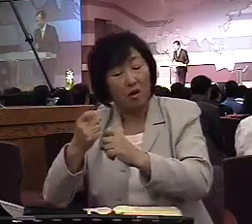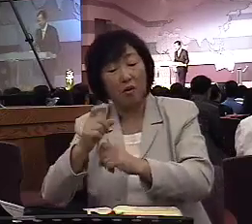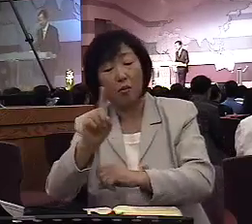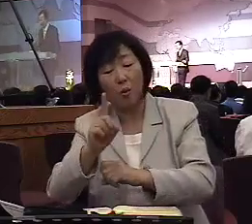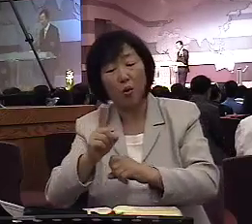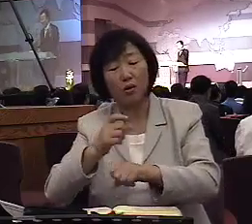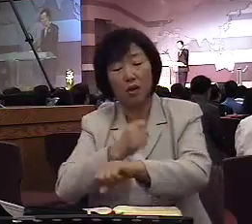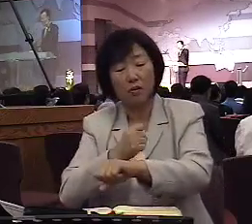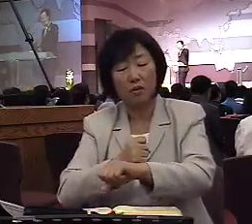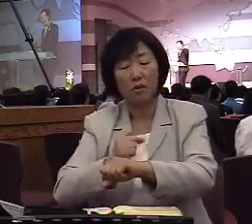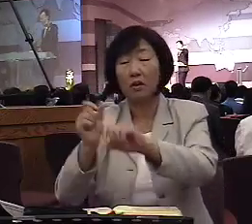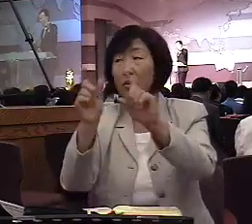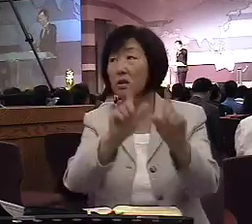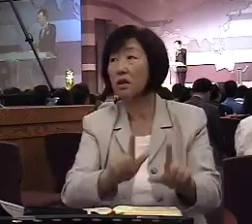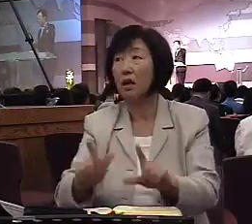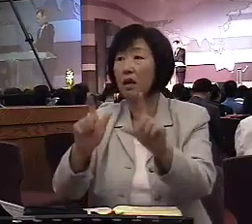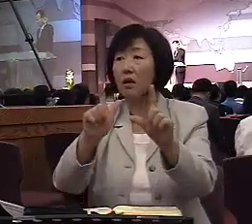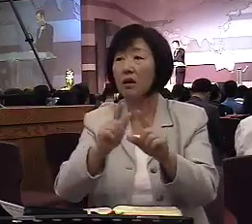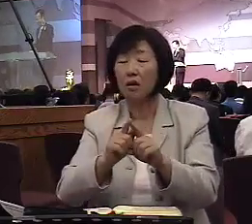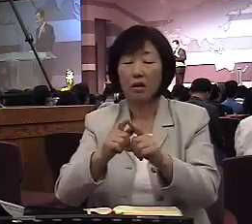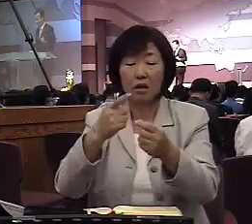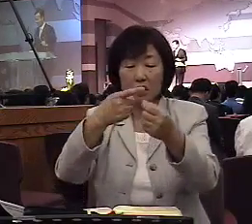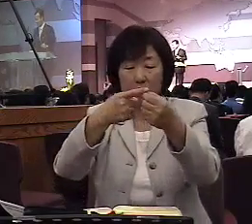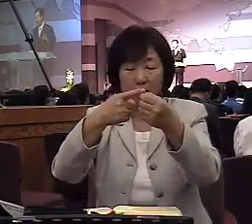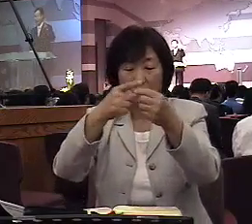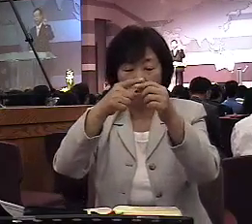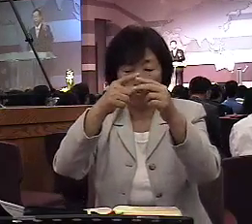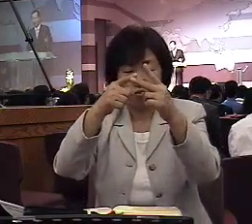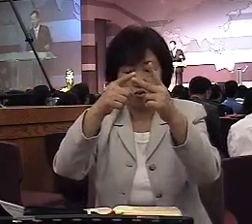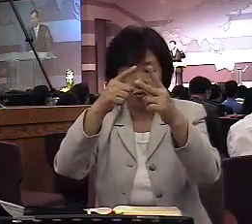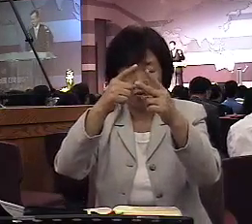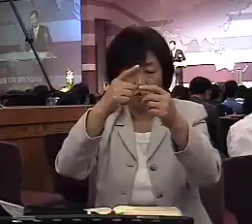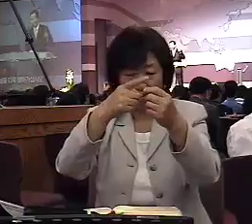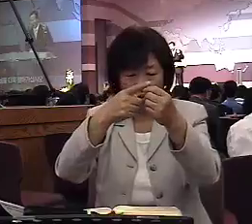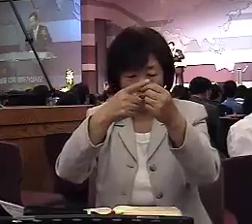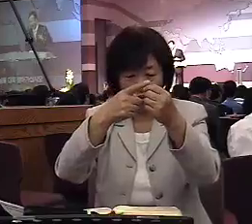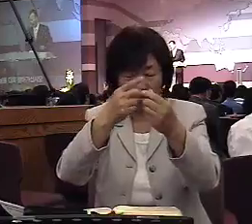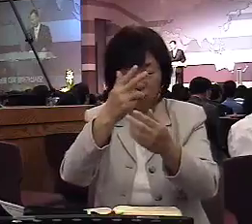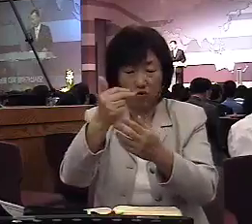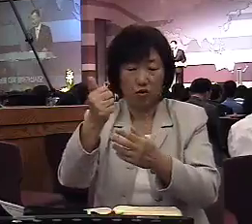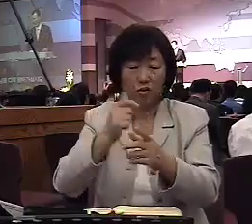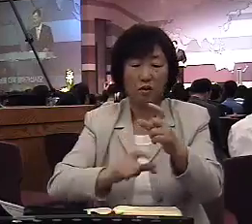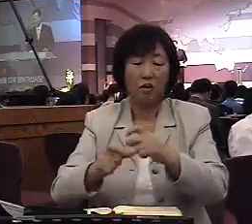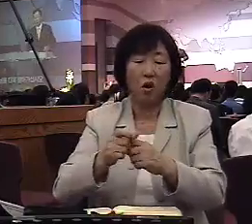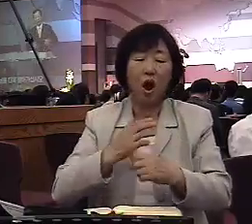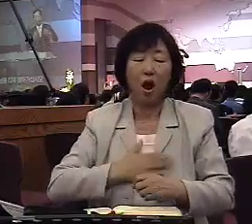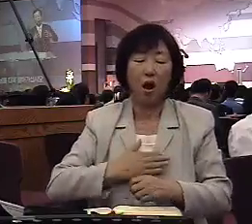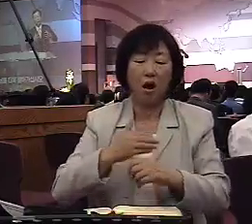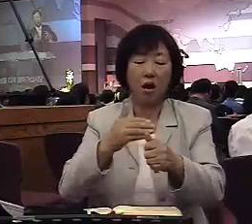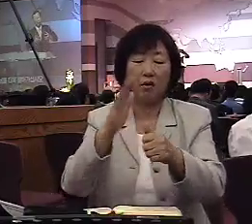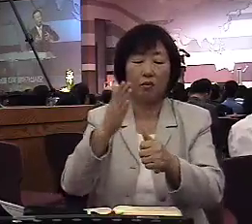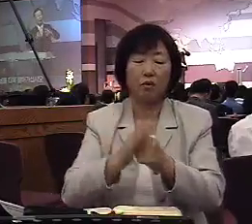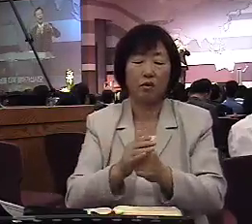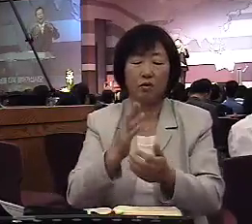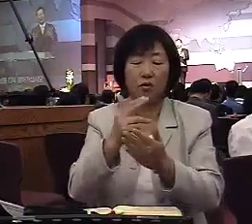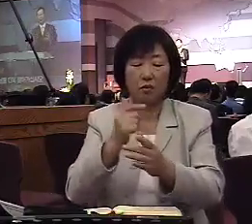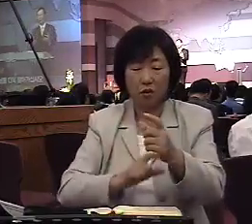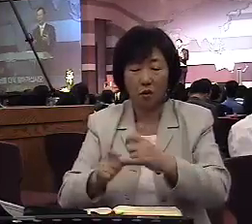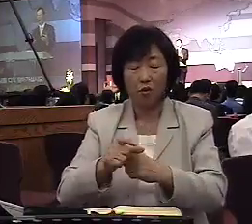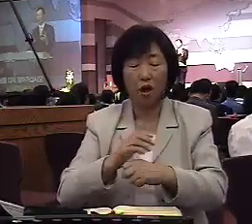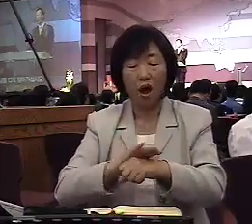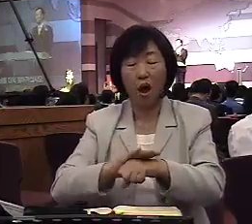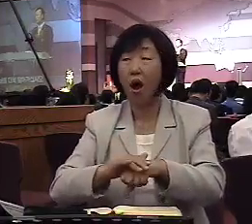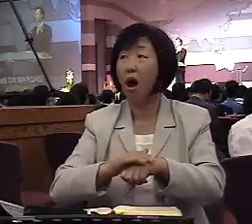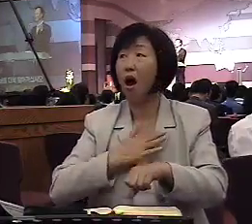하며 살아야 되는가, 두 가지를 보고 싶습니다. 첫 번째 해결책은 주님을 더욱 알아가야 합니다. 우리는 주님을 더욱더 알아가야